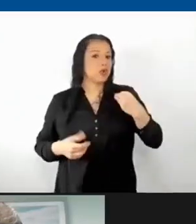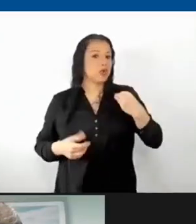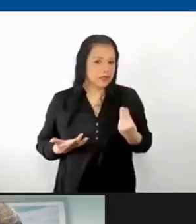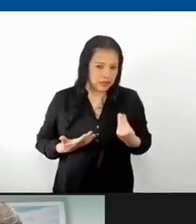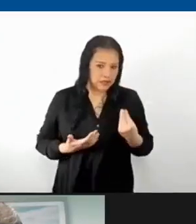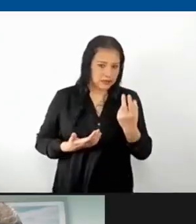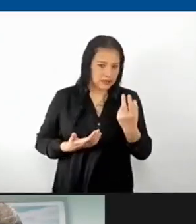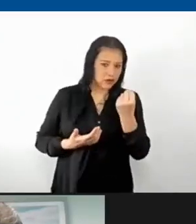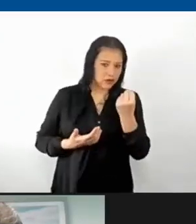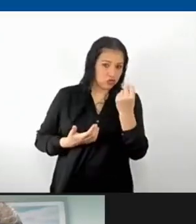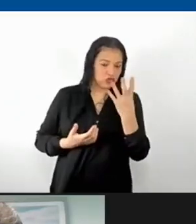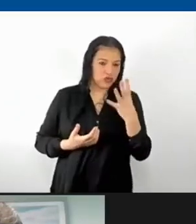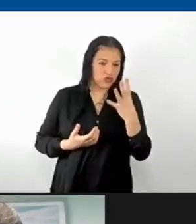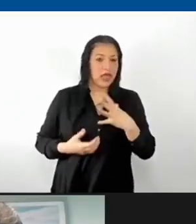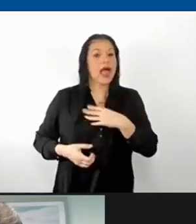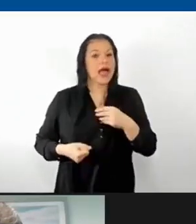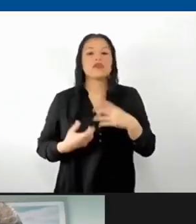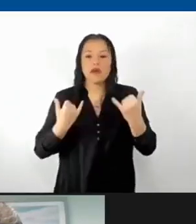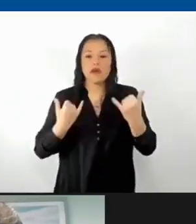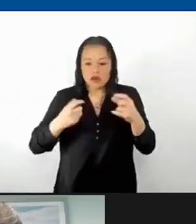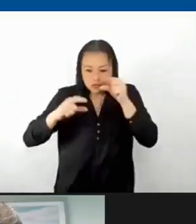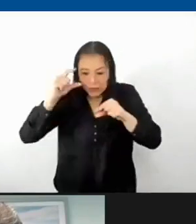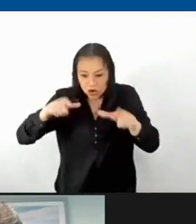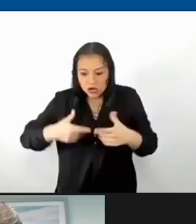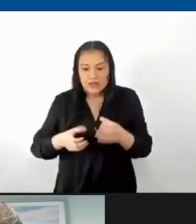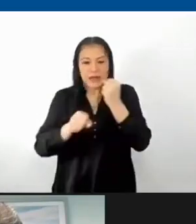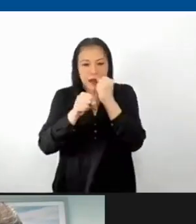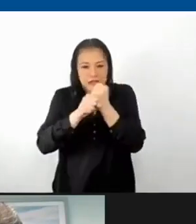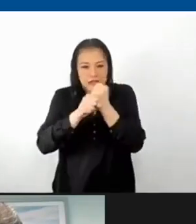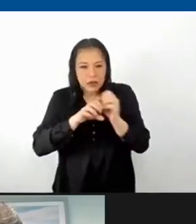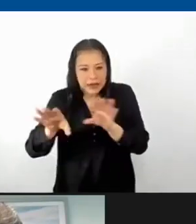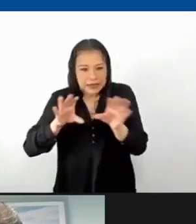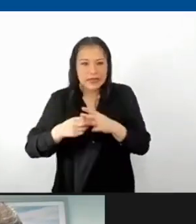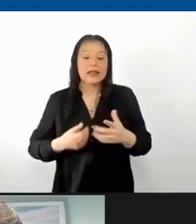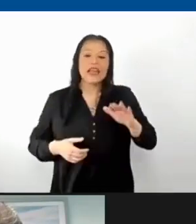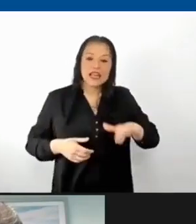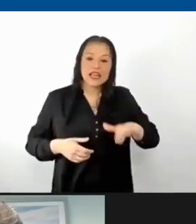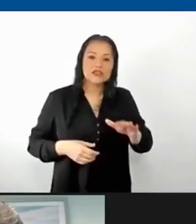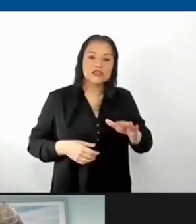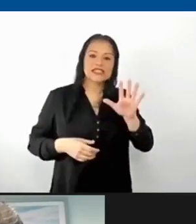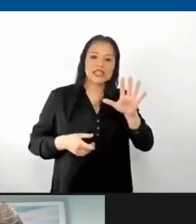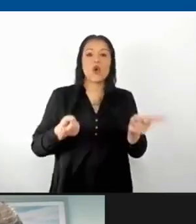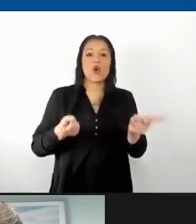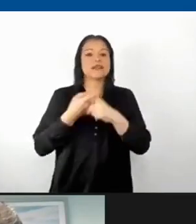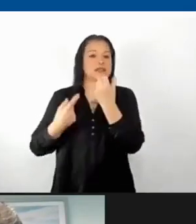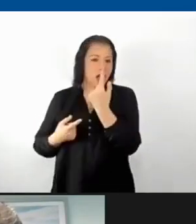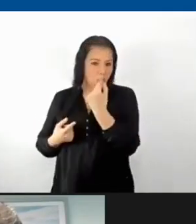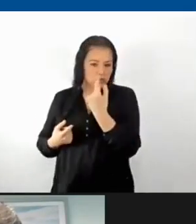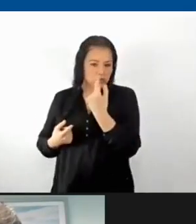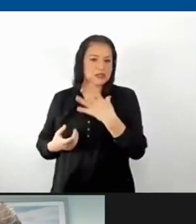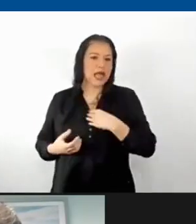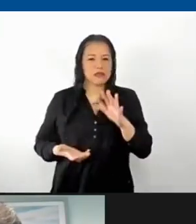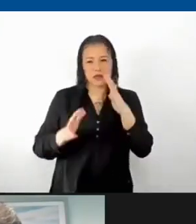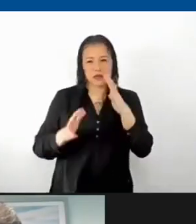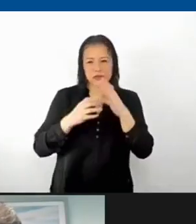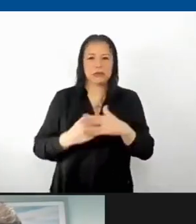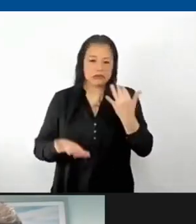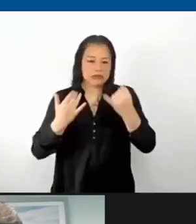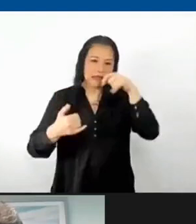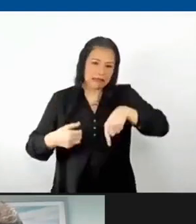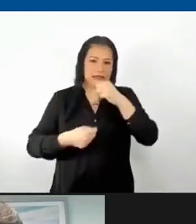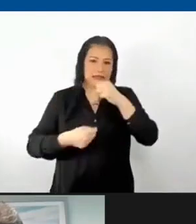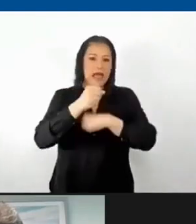Los laboratorios están trabajando en desarrollar vacunas para niños de 5 a 11 años, que se calcula que a fin de año vamos a